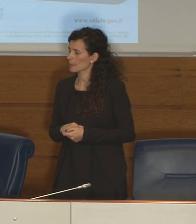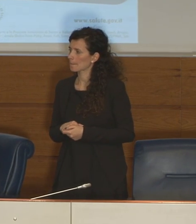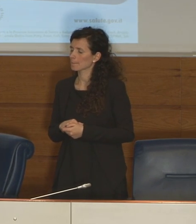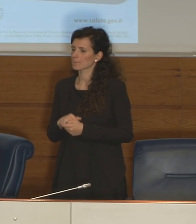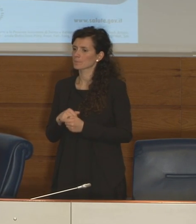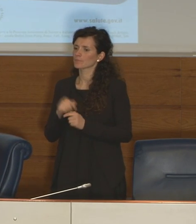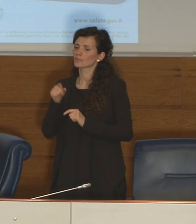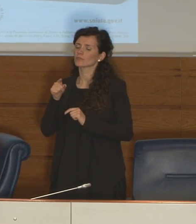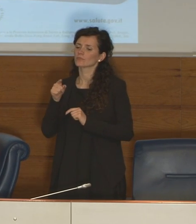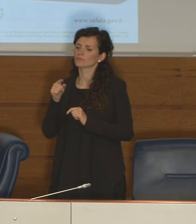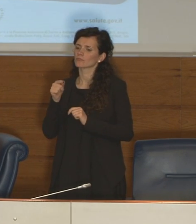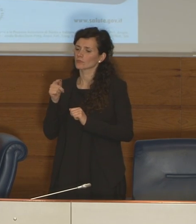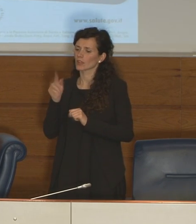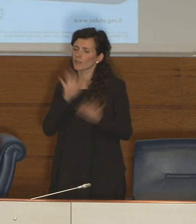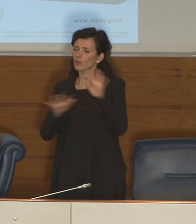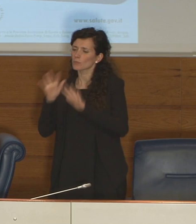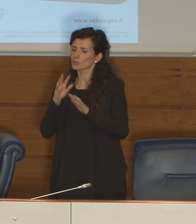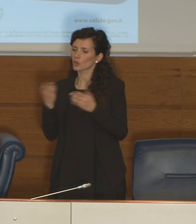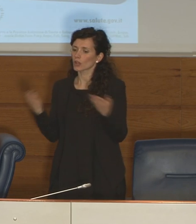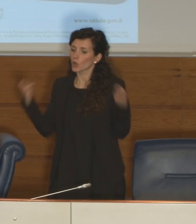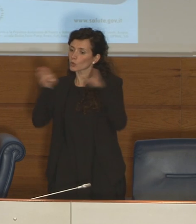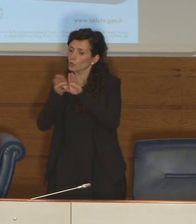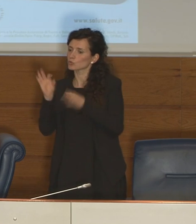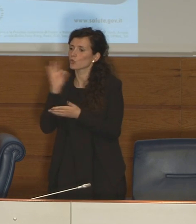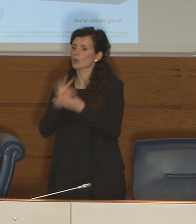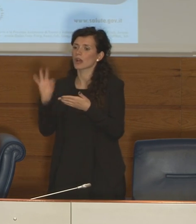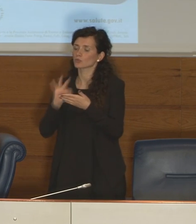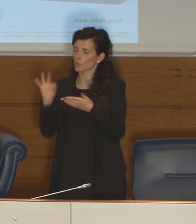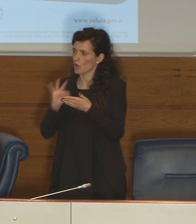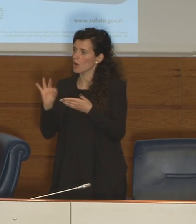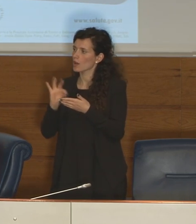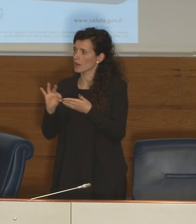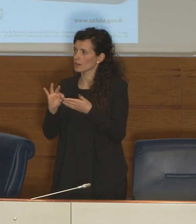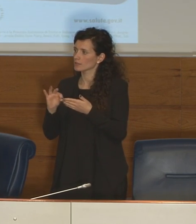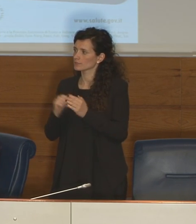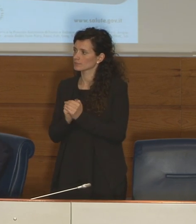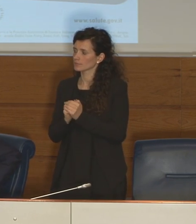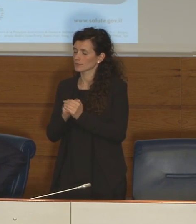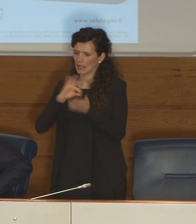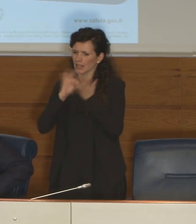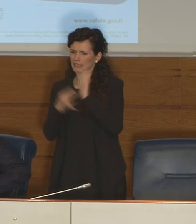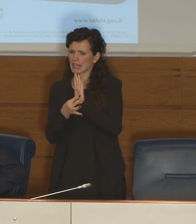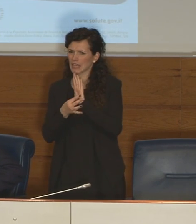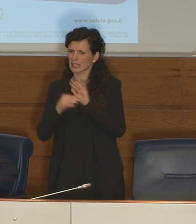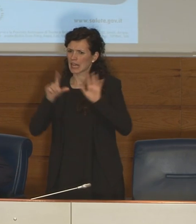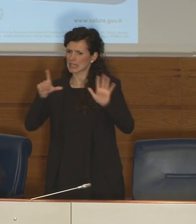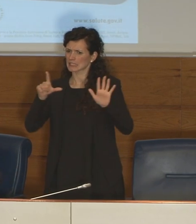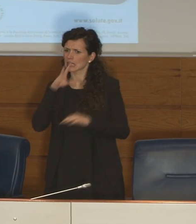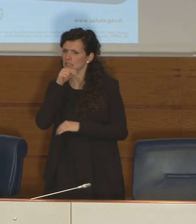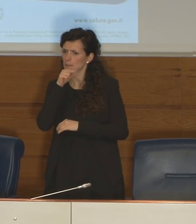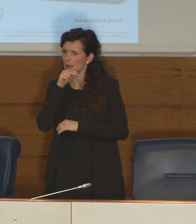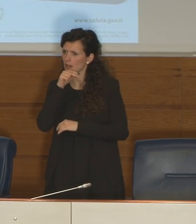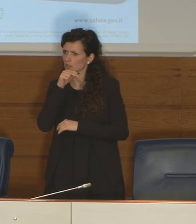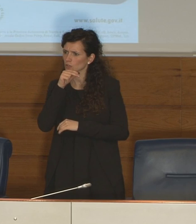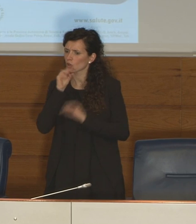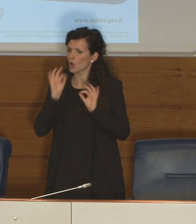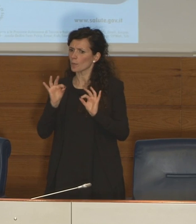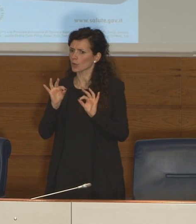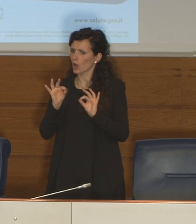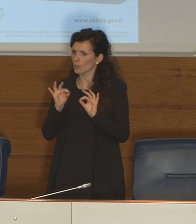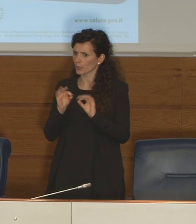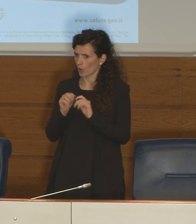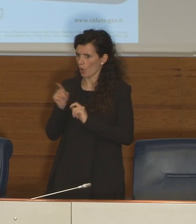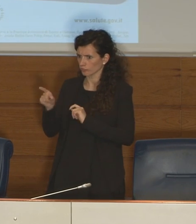delle scuole quindi questo la data del 7 di marzo è arrivata direttamente da voi e